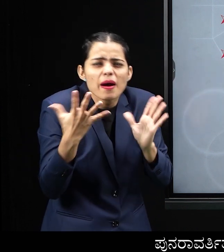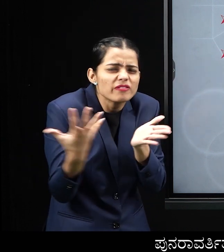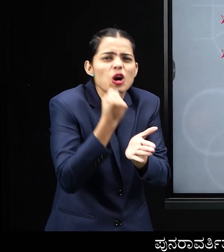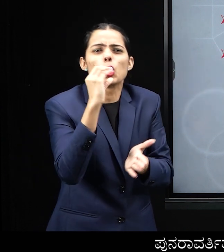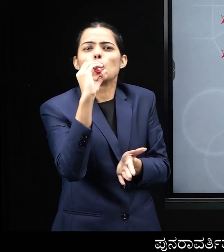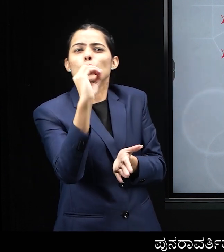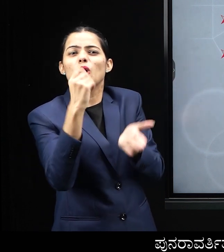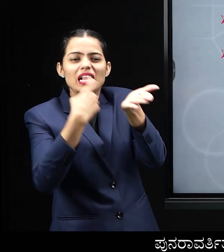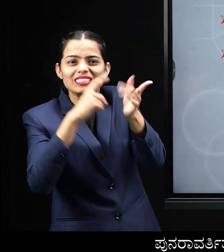ಉಳಿದಿರುವವರೆಗೆ